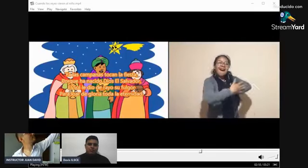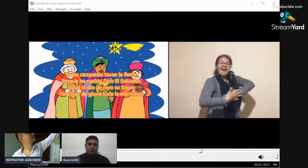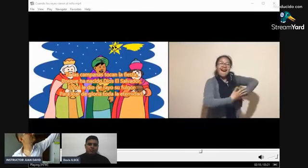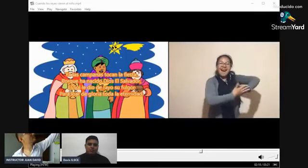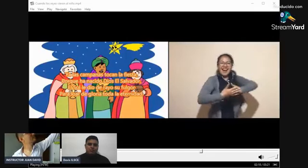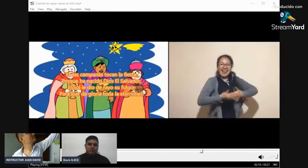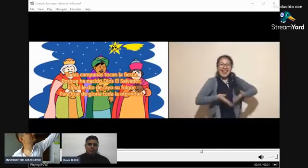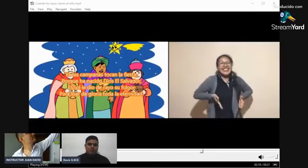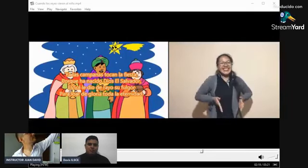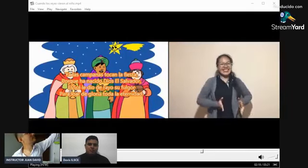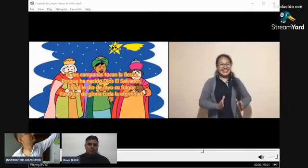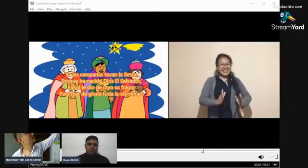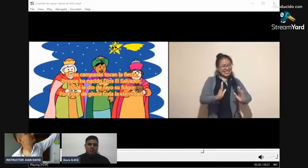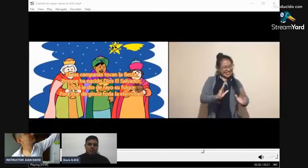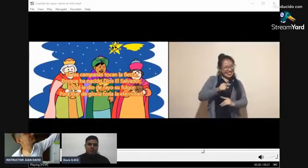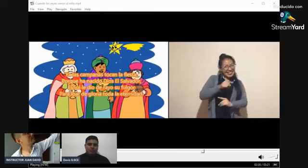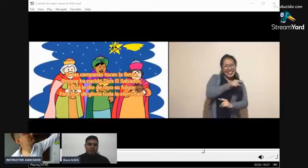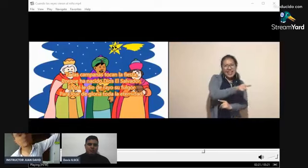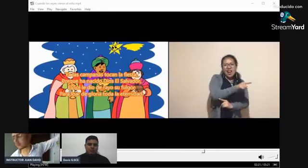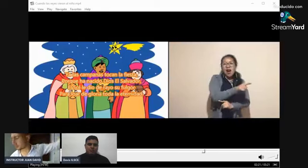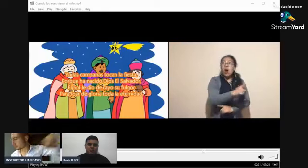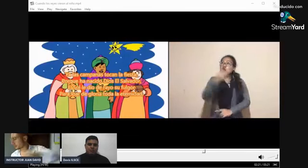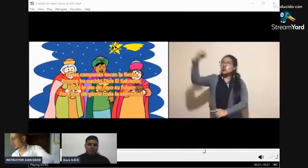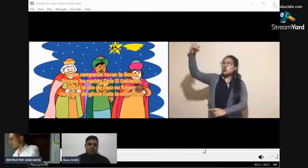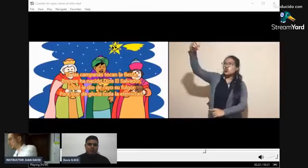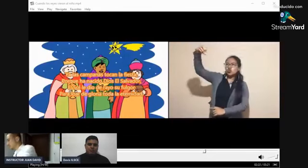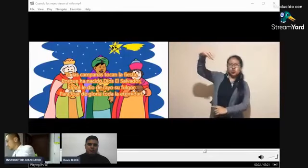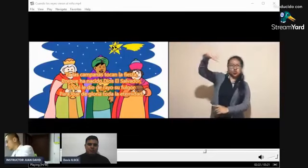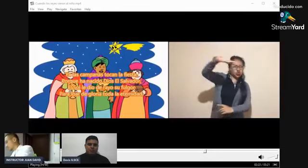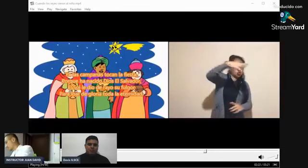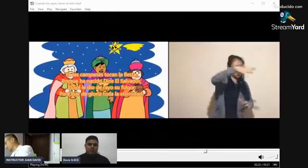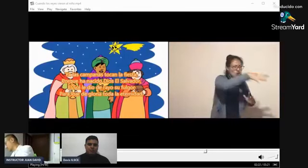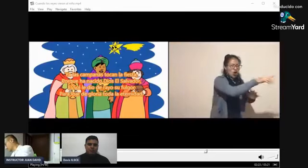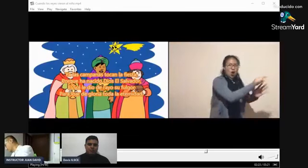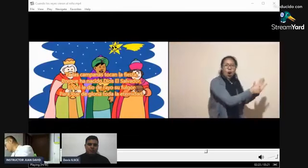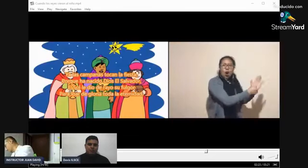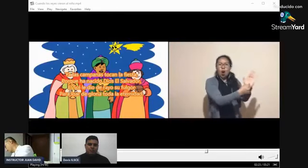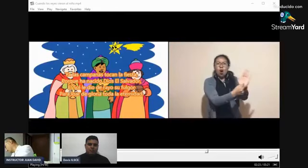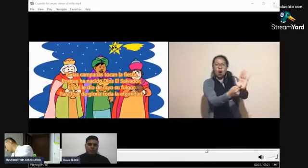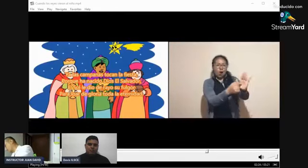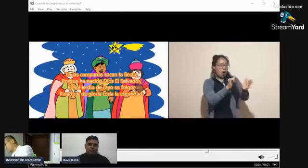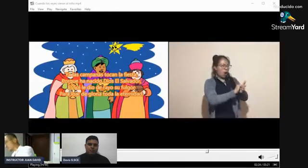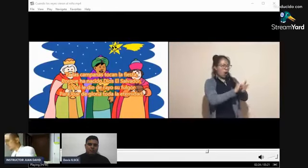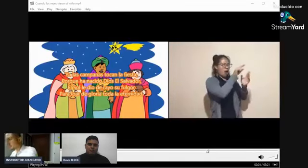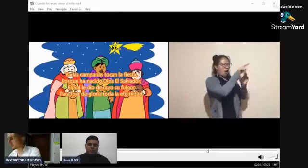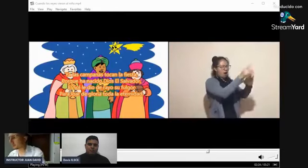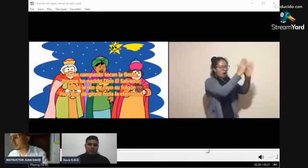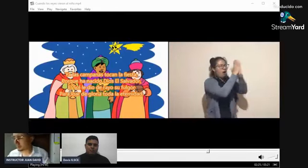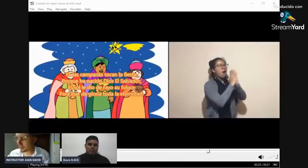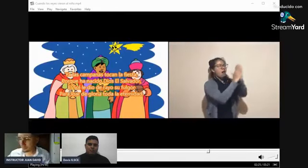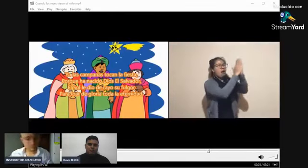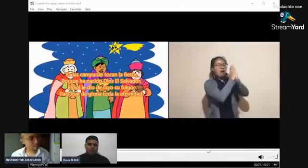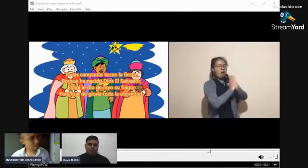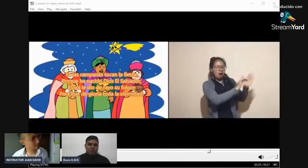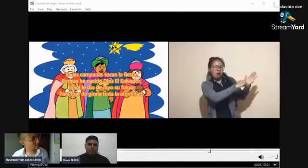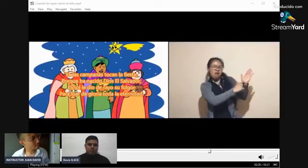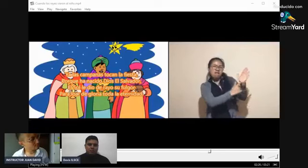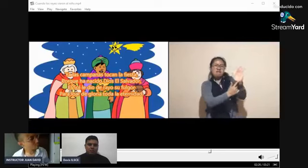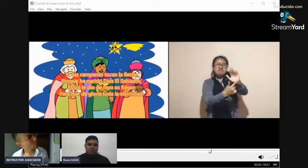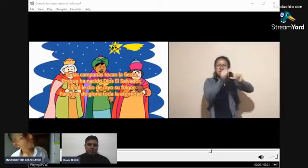el Salvador. El sol le dio de rayos un fulgor para loar de gloria toda